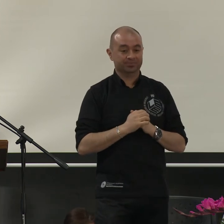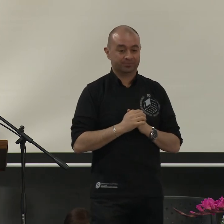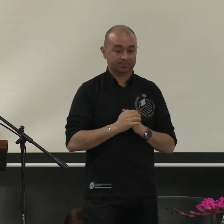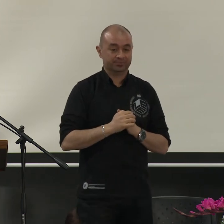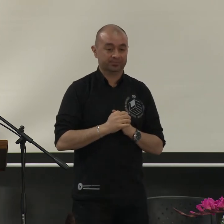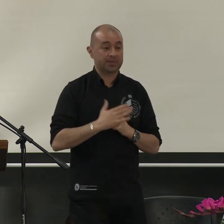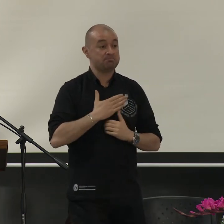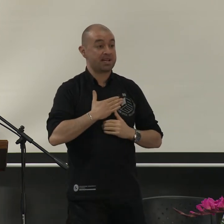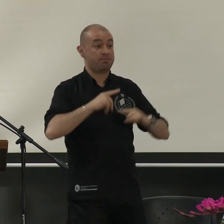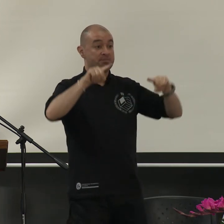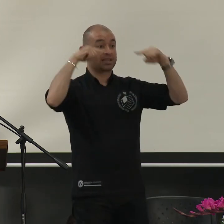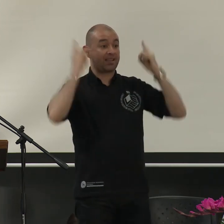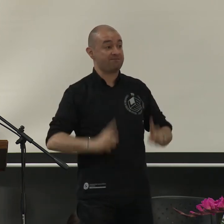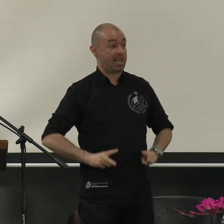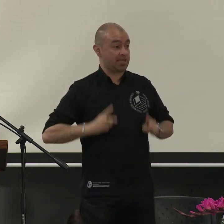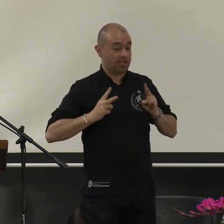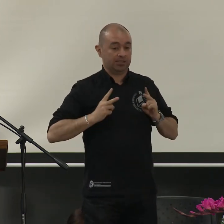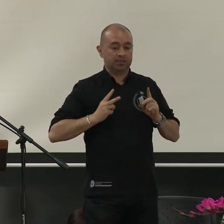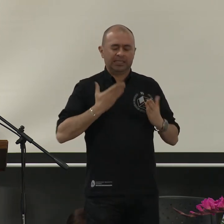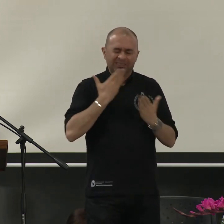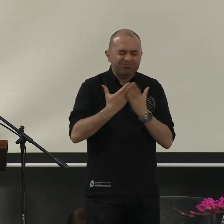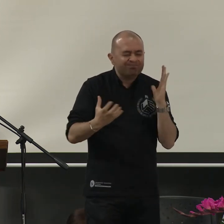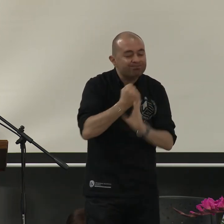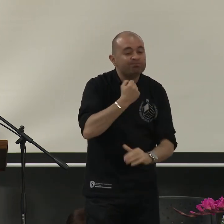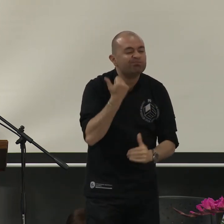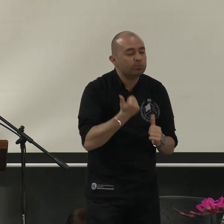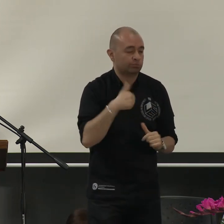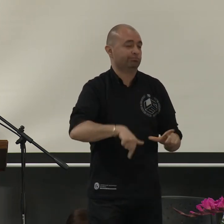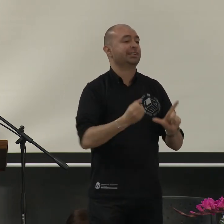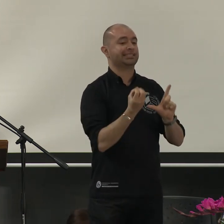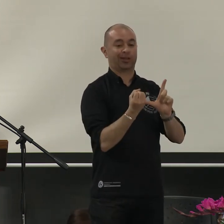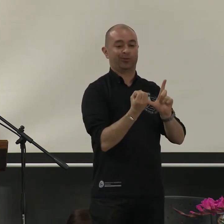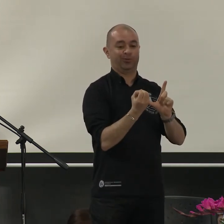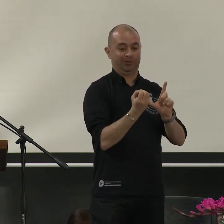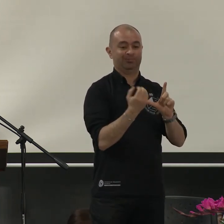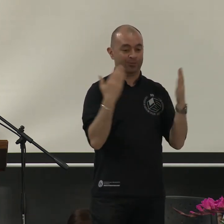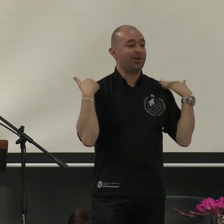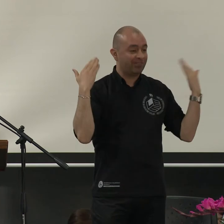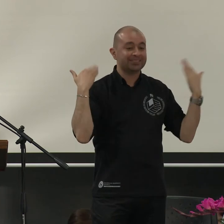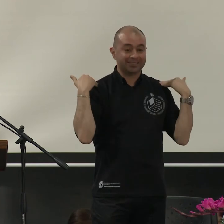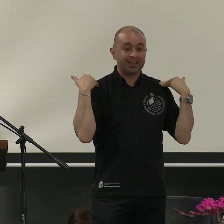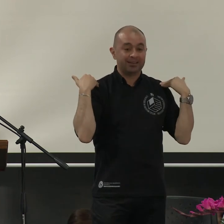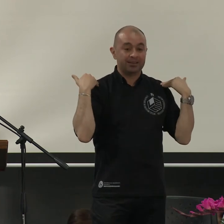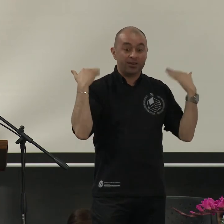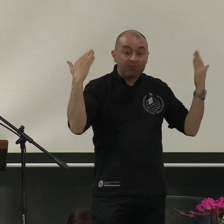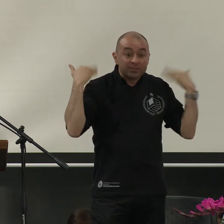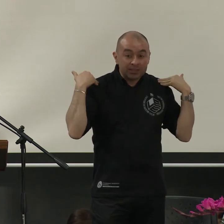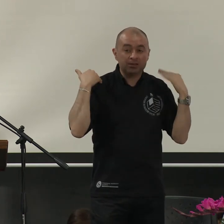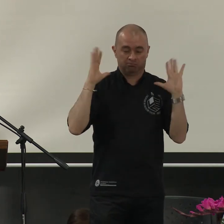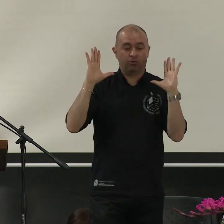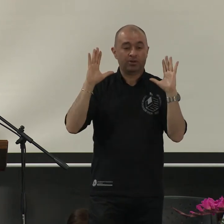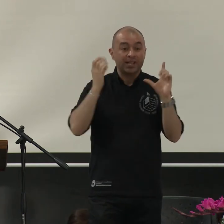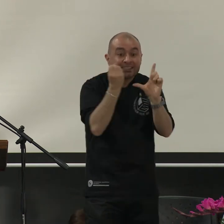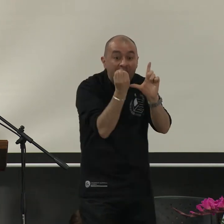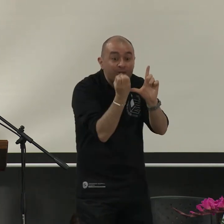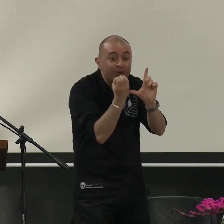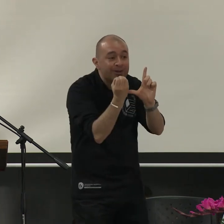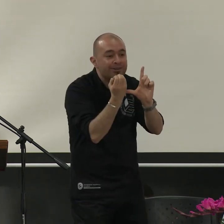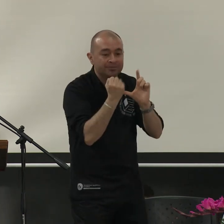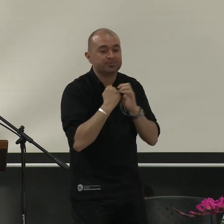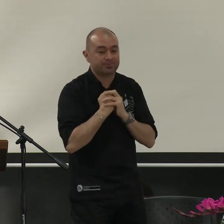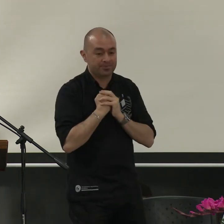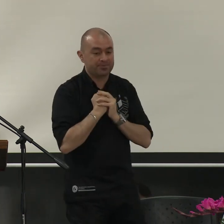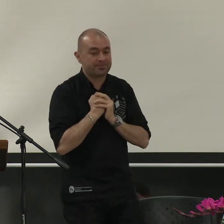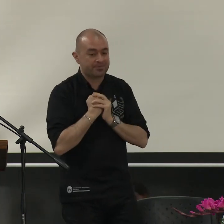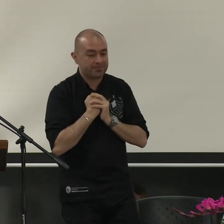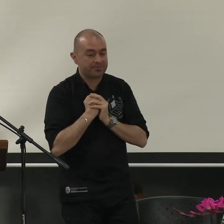que tiene unas capacidades mi meta en la vida ha sido poder crecer como